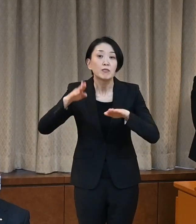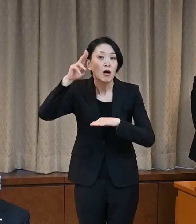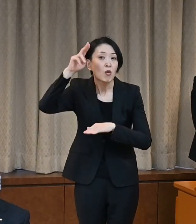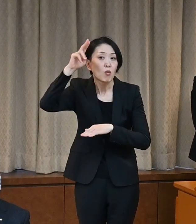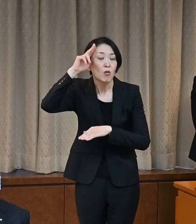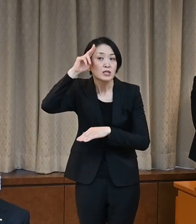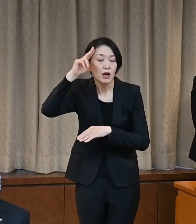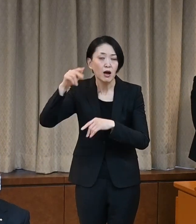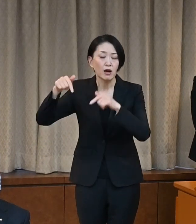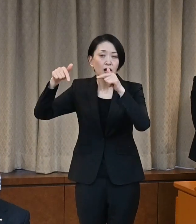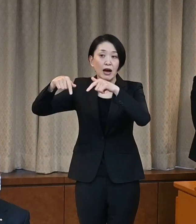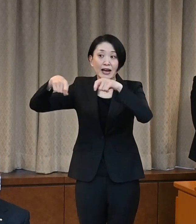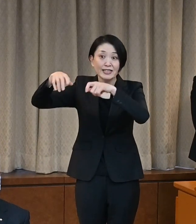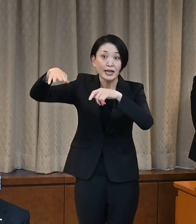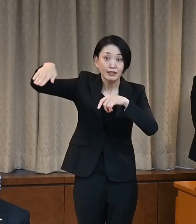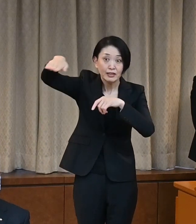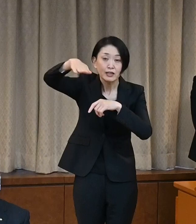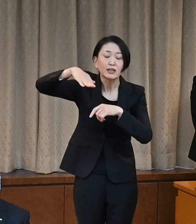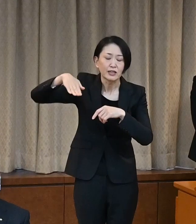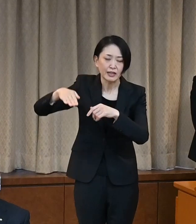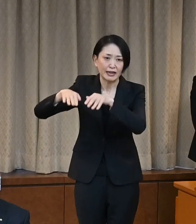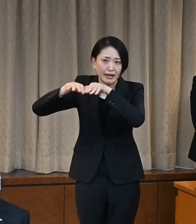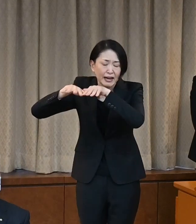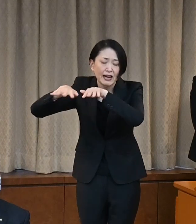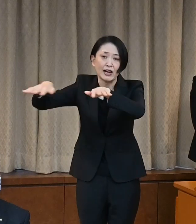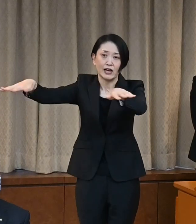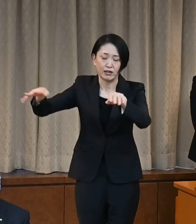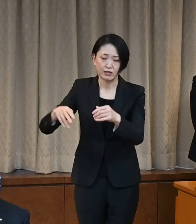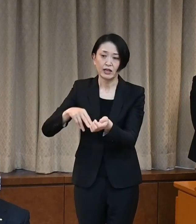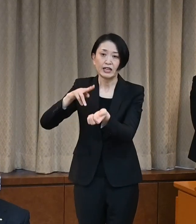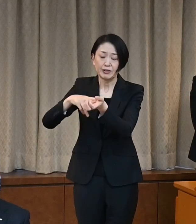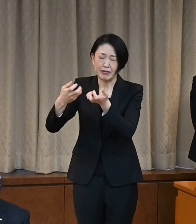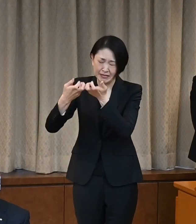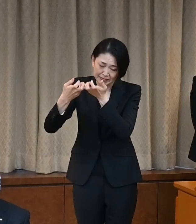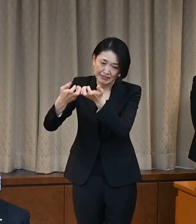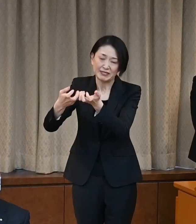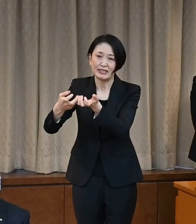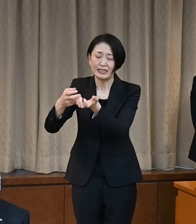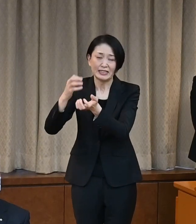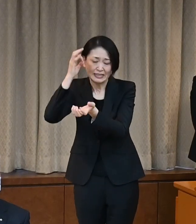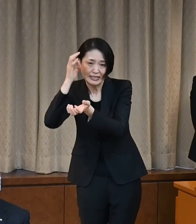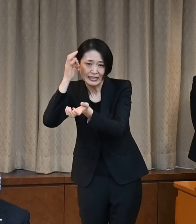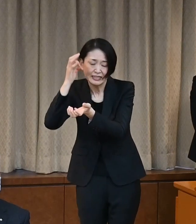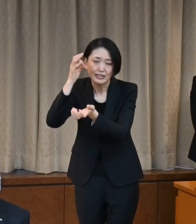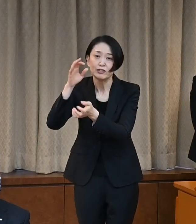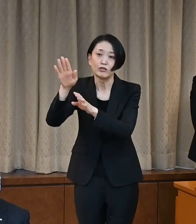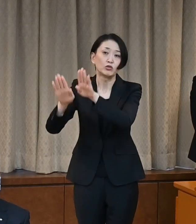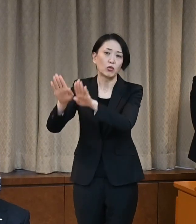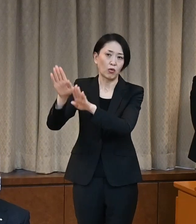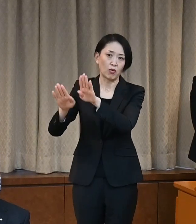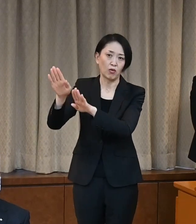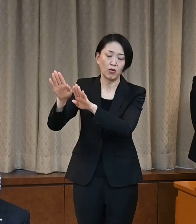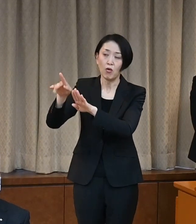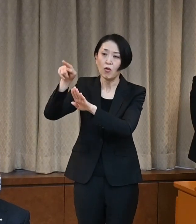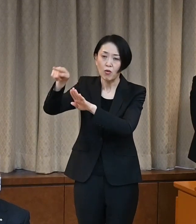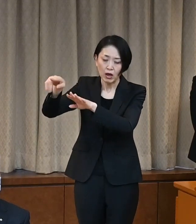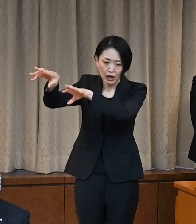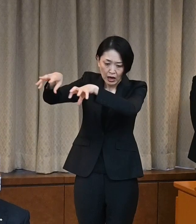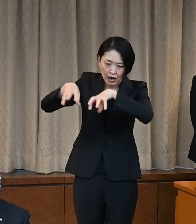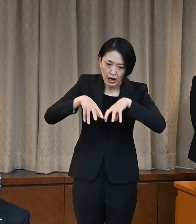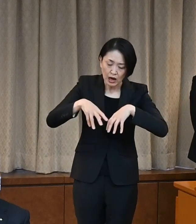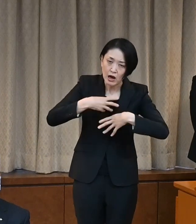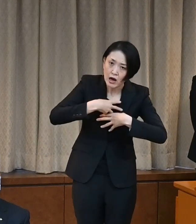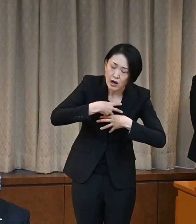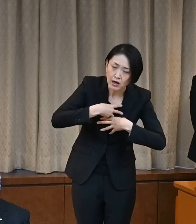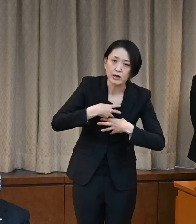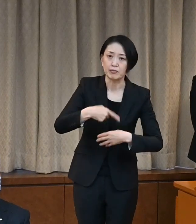方で経験しているような非常に医療の逼迫をきたすのではないかということを危惧しております。そのためには